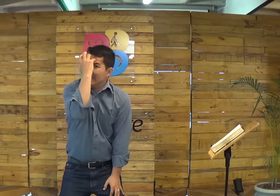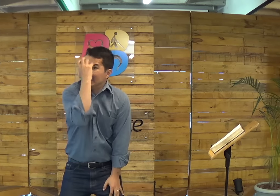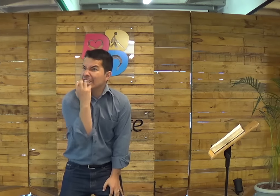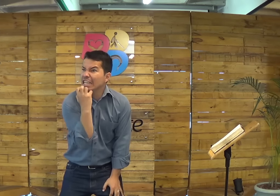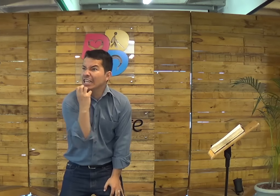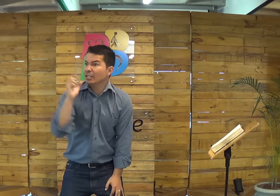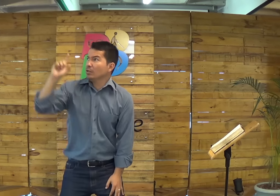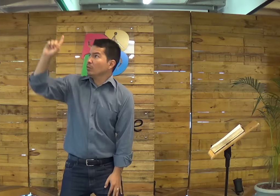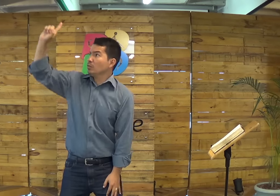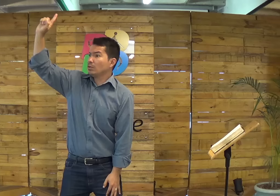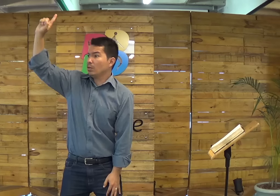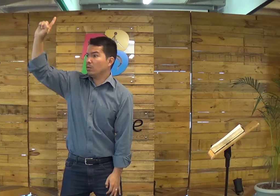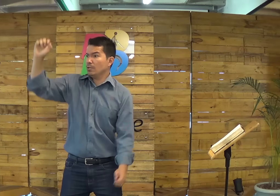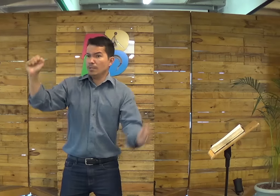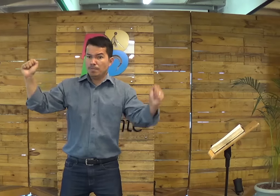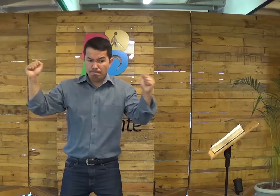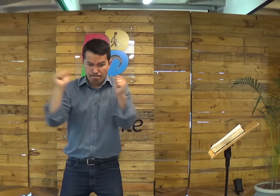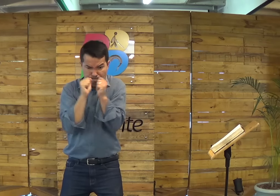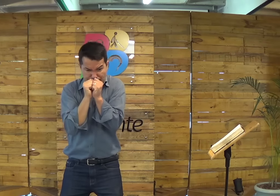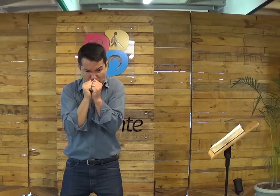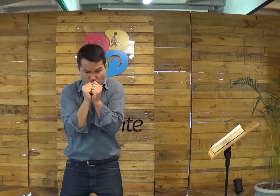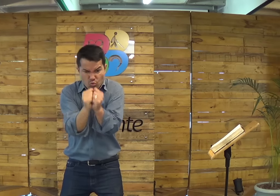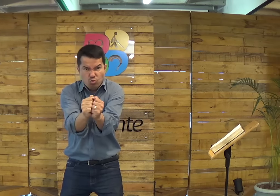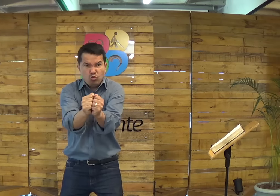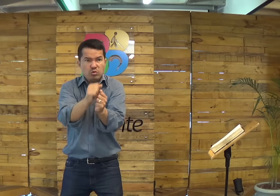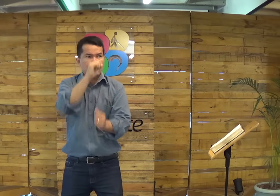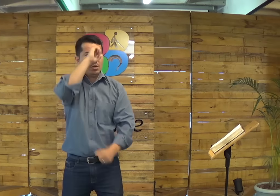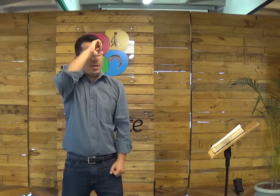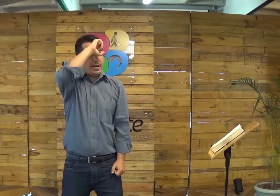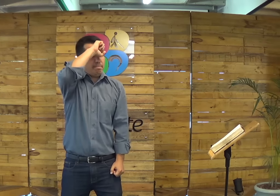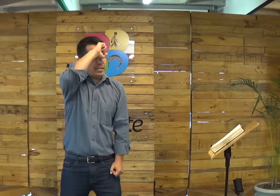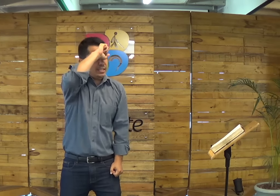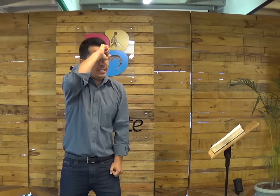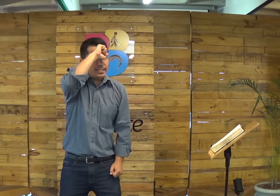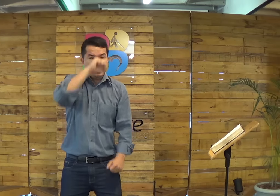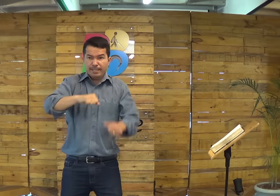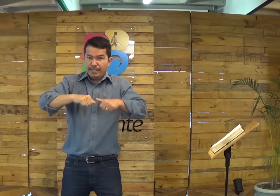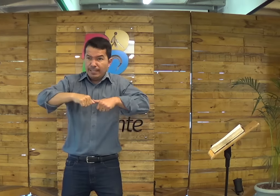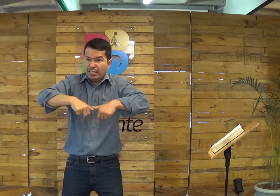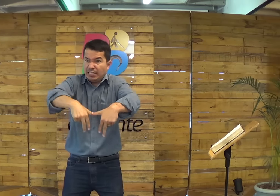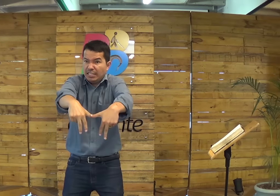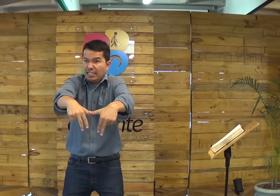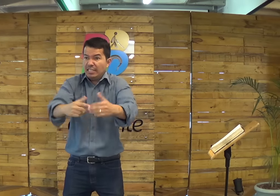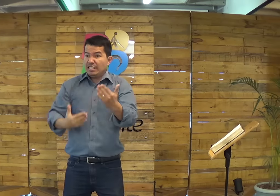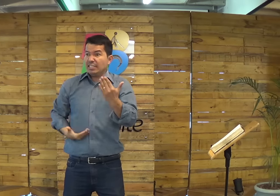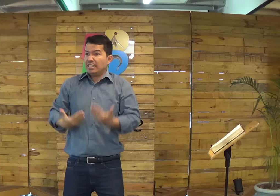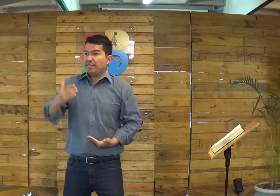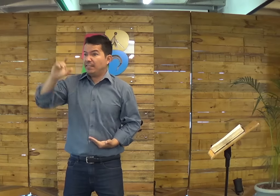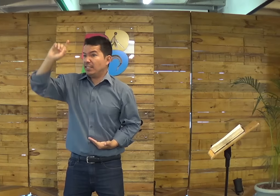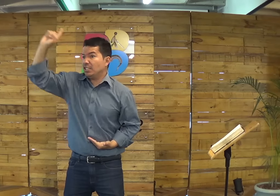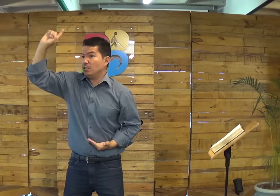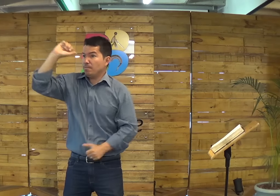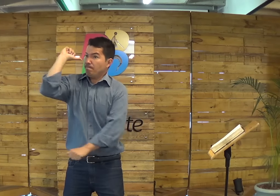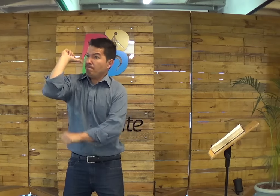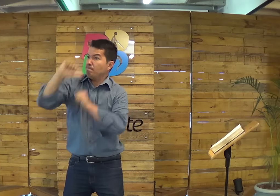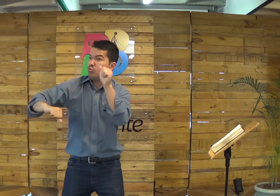compromisso sério com Deus de estar junto com ele aprendendo mais dele aprendendo a andar junto com ele de